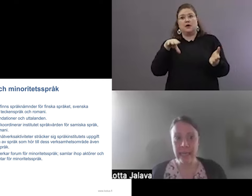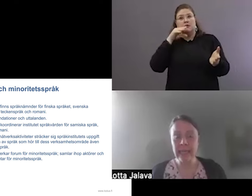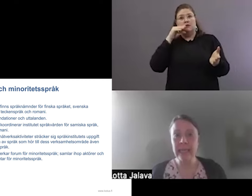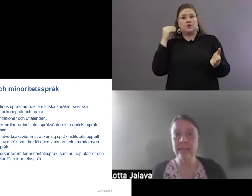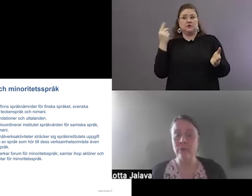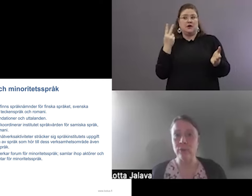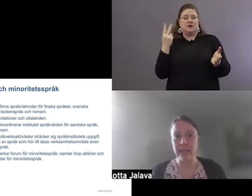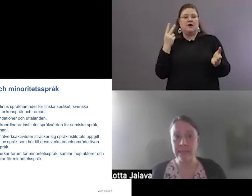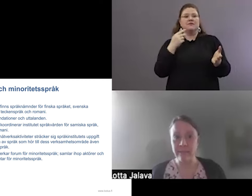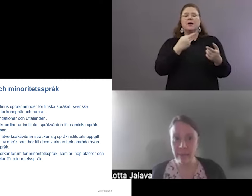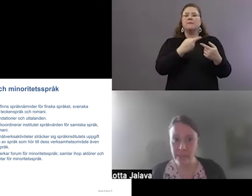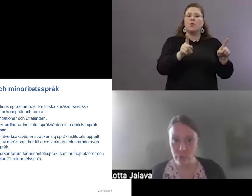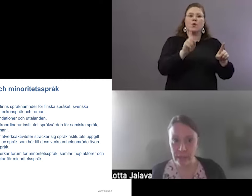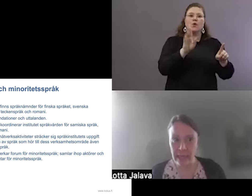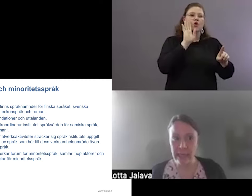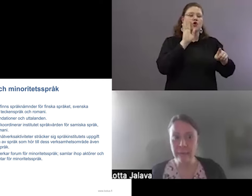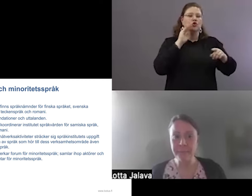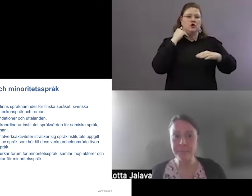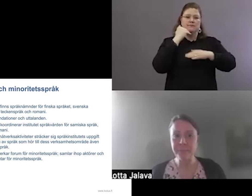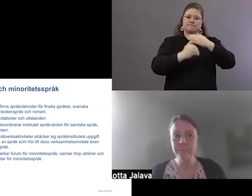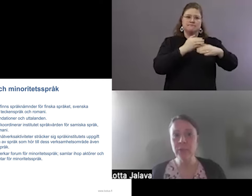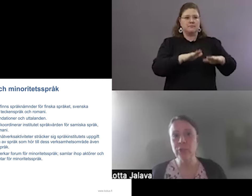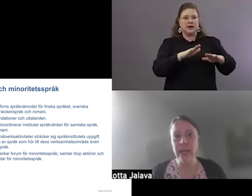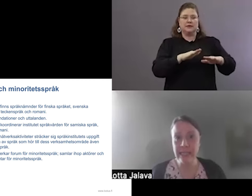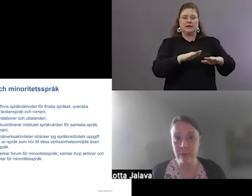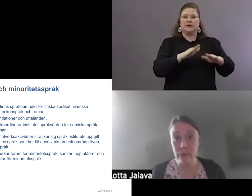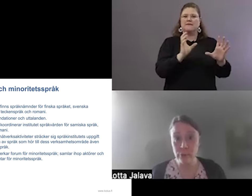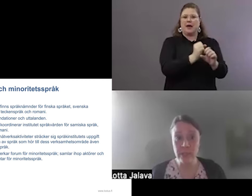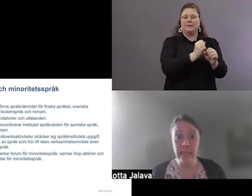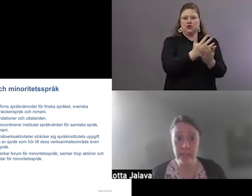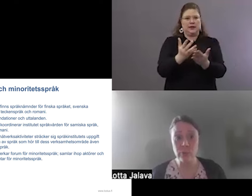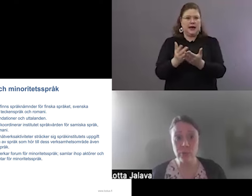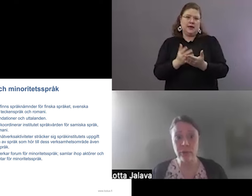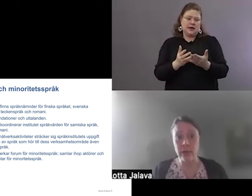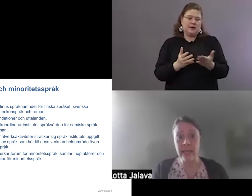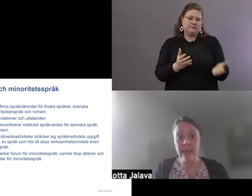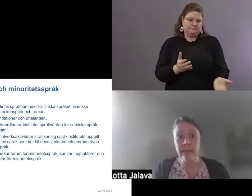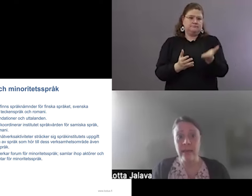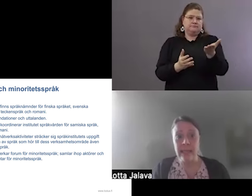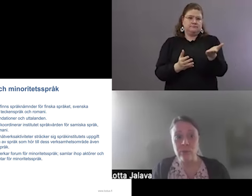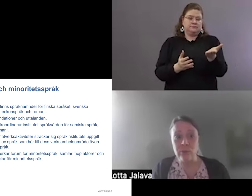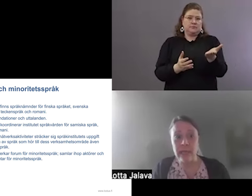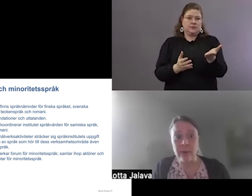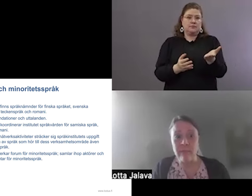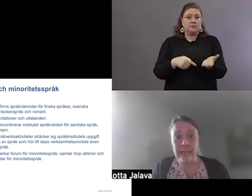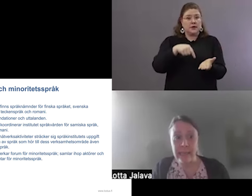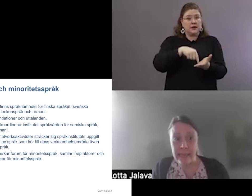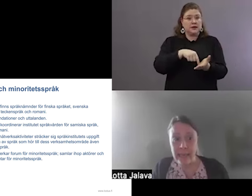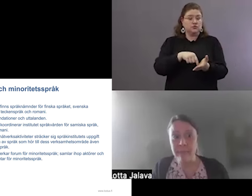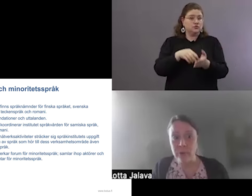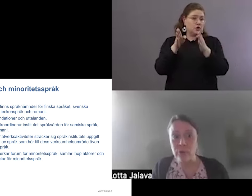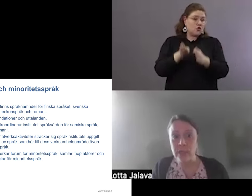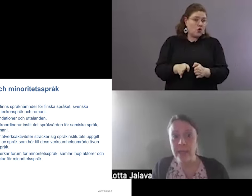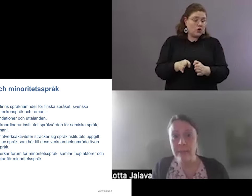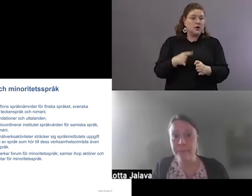kotimaisiin kieliin, eli kotoperäisiin vähemmistökieliin. Ja totta kai tässä korostuu sitten keskuksen rooli asiantuntijatiedon välittäjänä